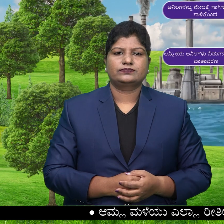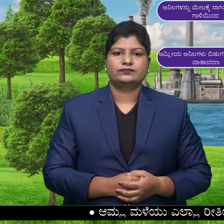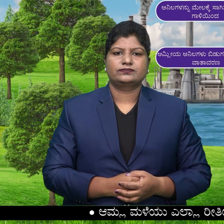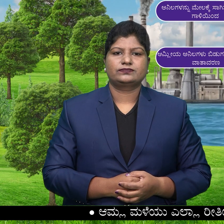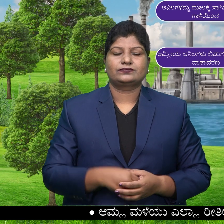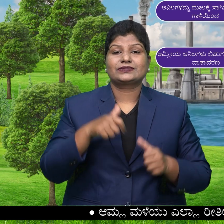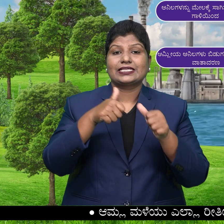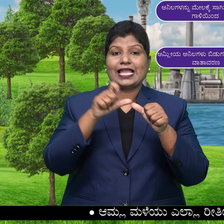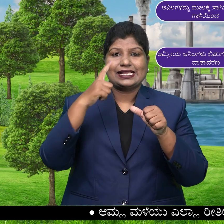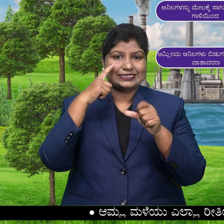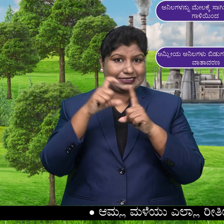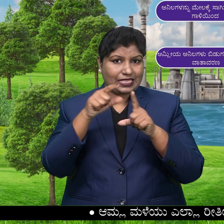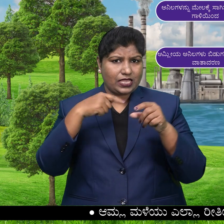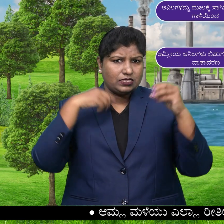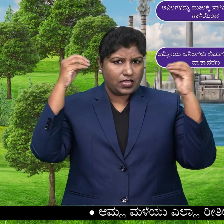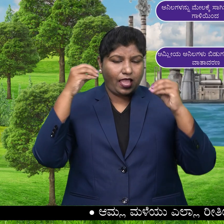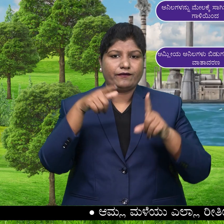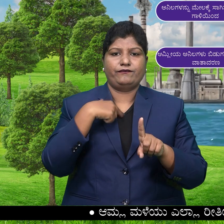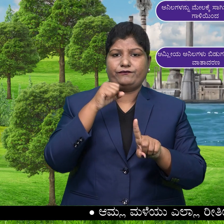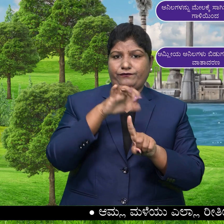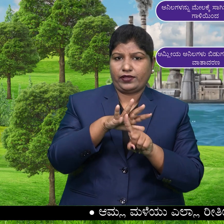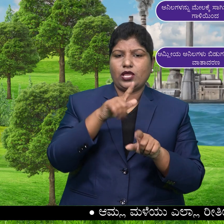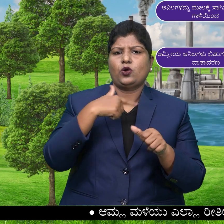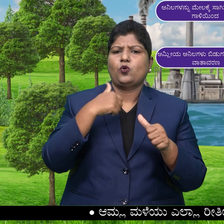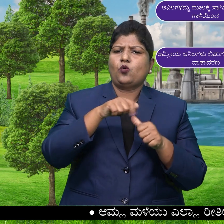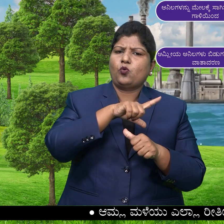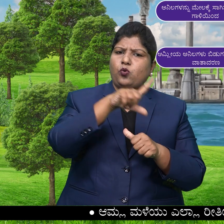ಆಮ್ಲ ಮಳೆಯು ಎಲ್ಲಾ ರೀತಿಯ ಜೀವನದ ಮೇಲೆ ಪರಿಣಾಮ ಬೀರುತ್ತೆ.